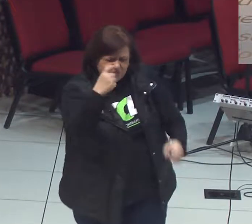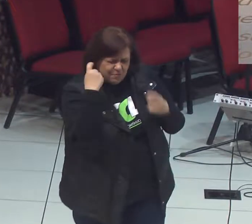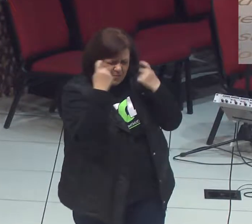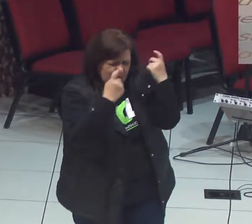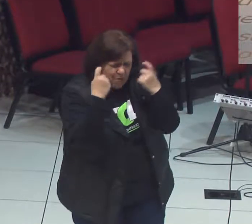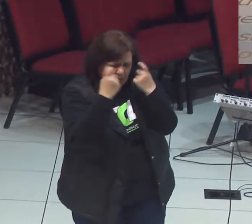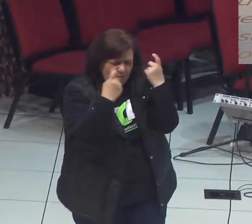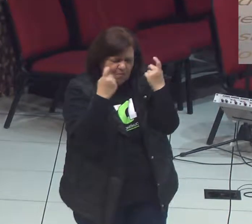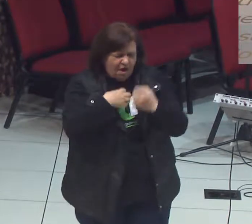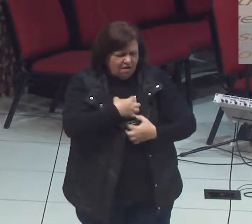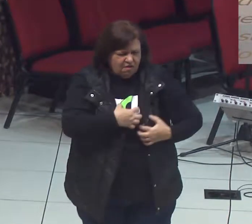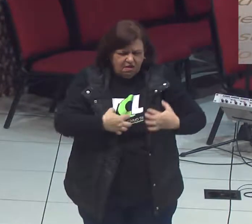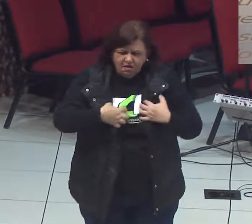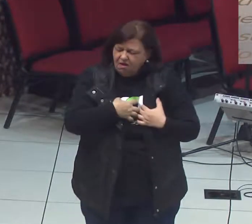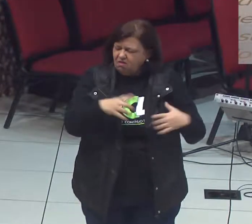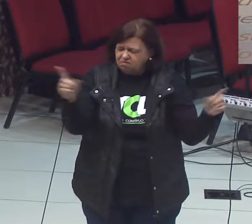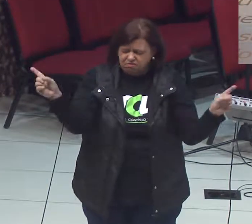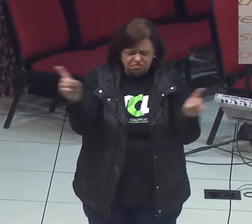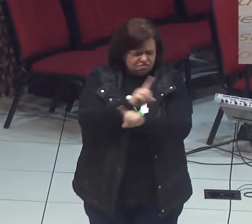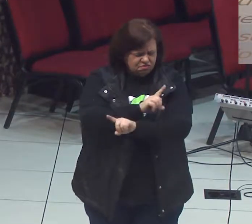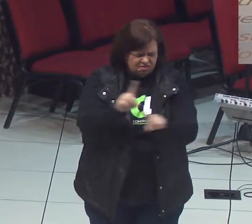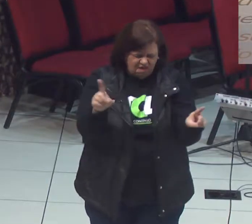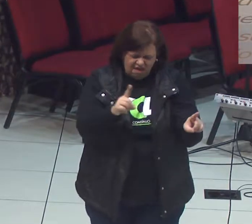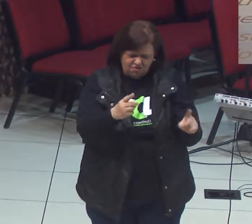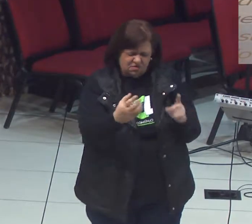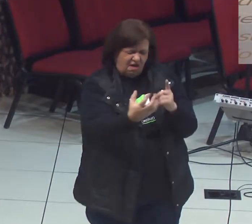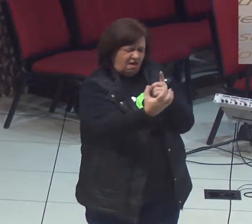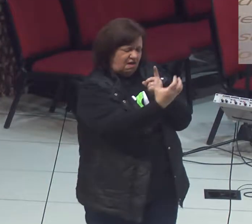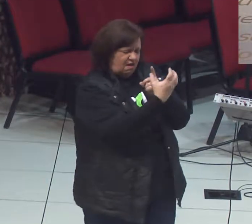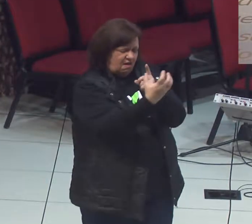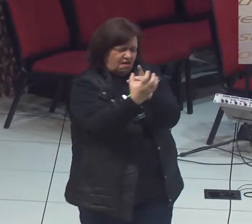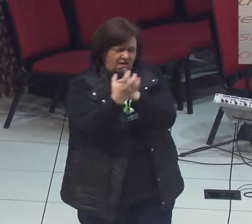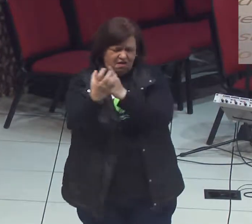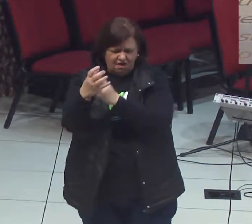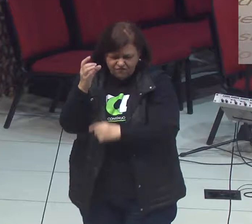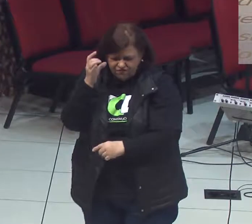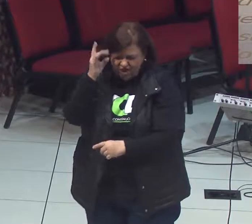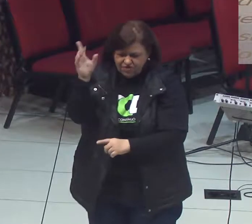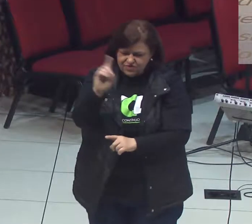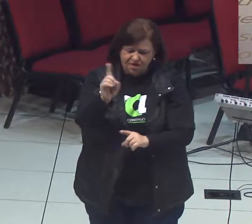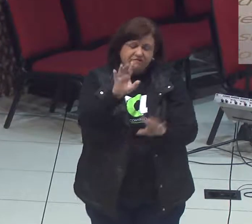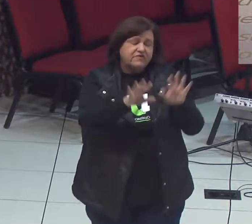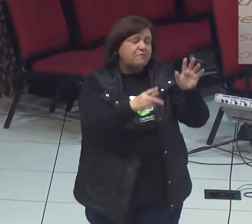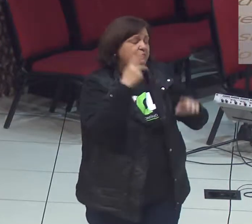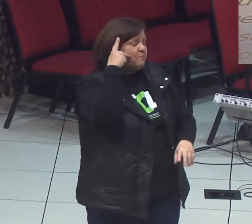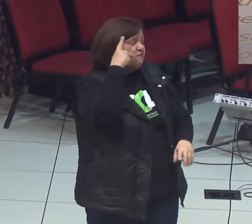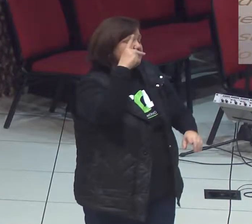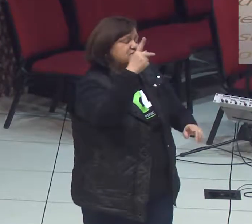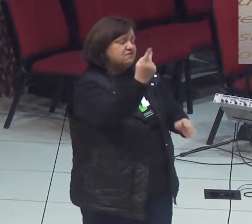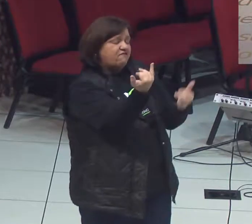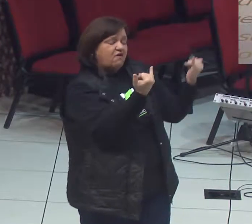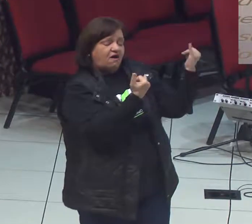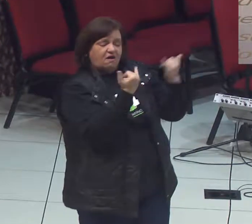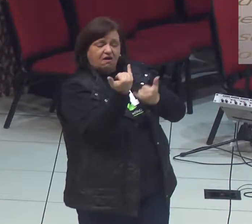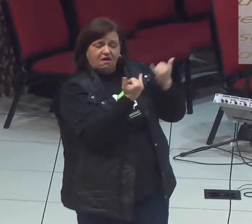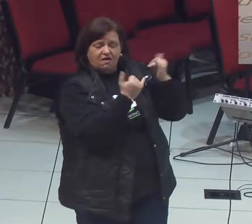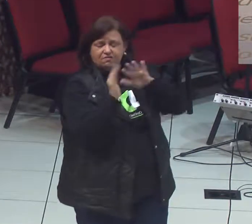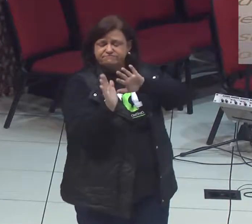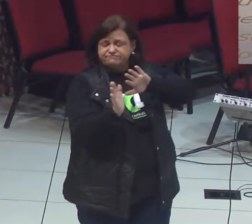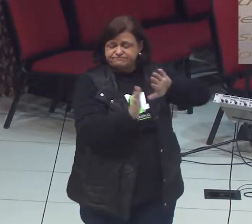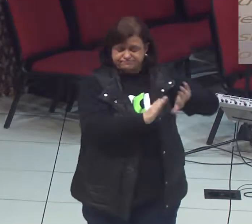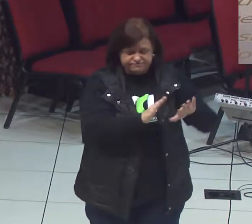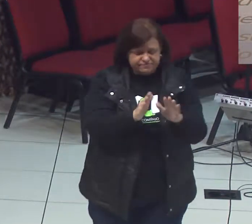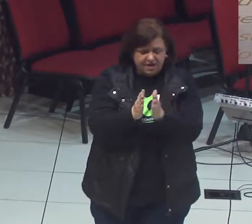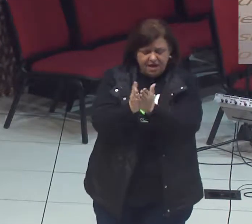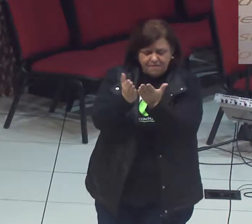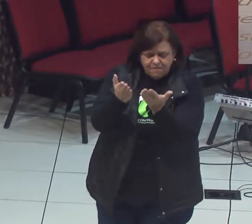abalar nem alarmar tão facilmente, quer por profecia, quer por palavra, quer